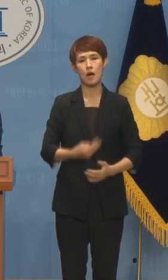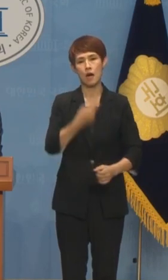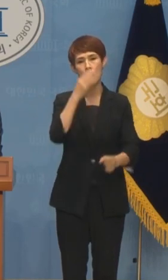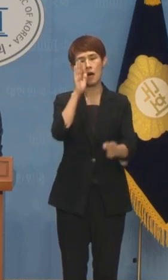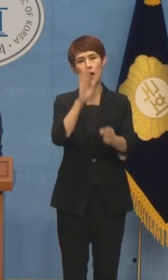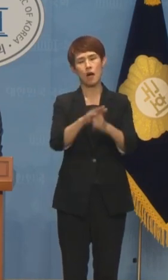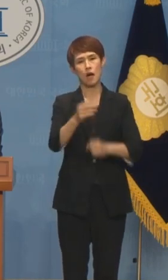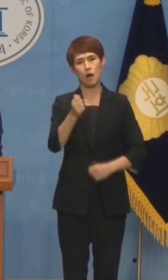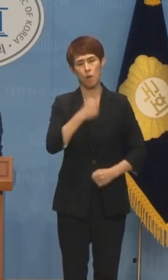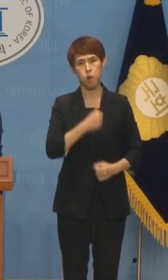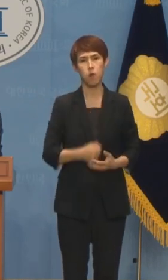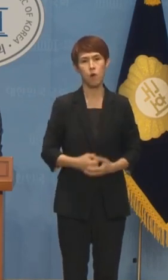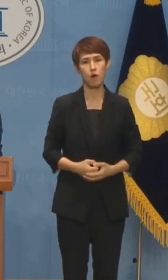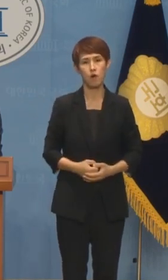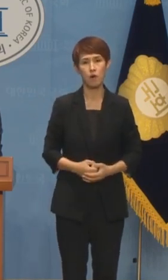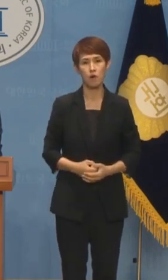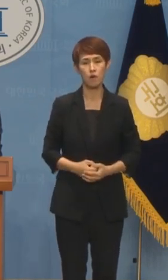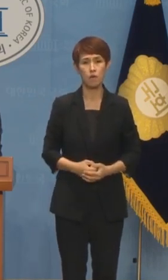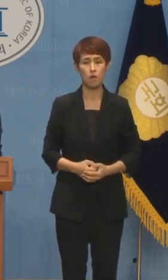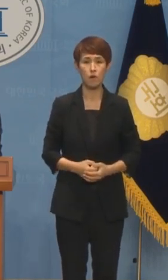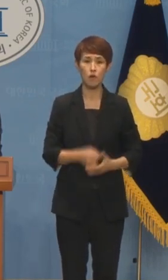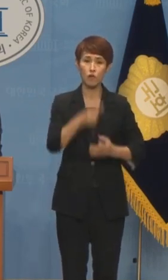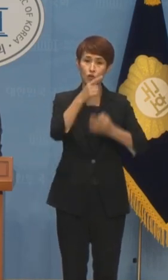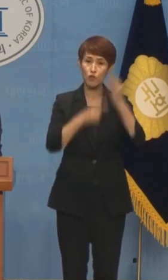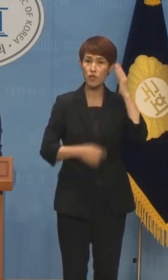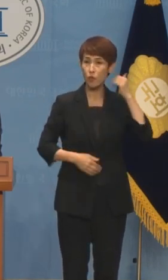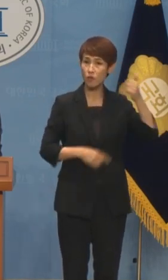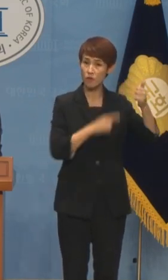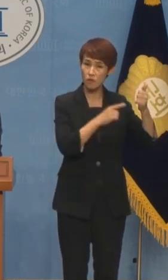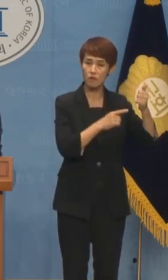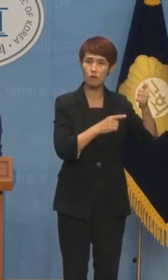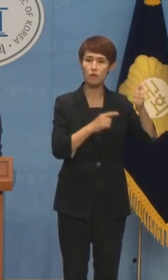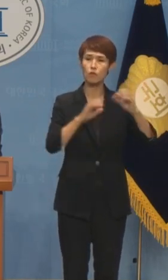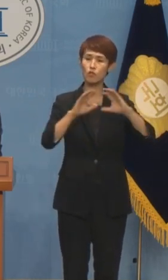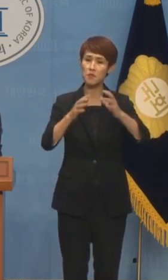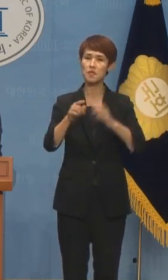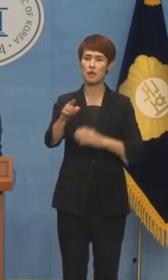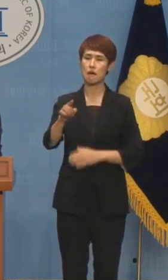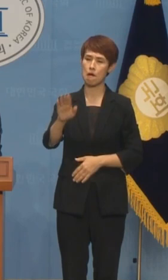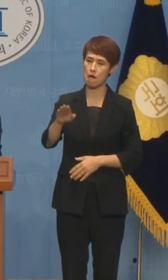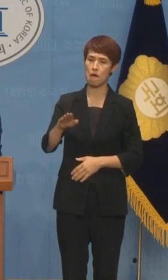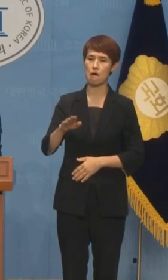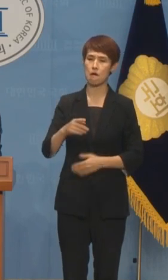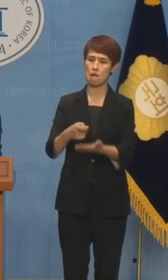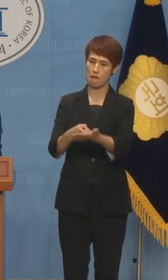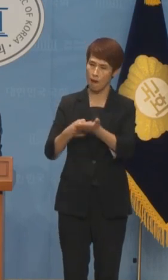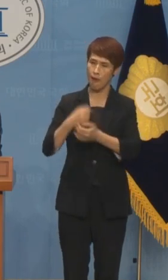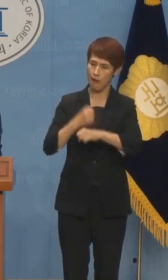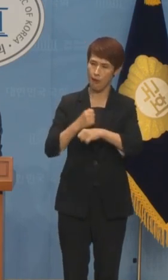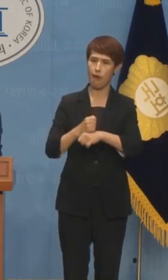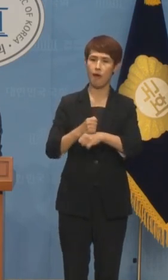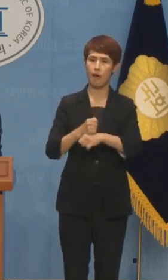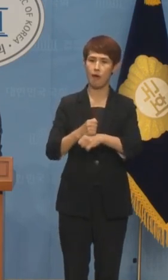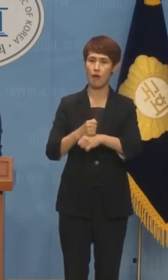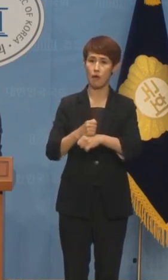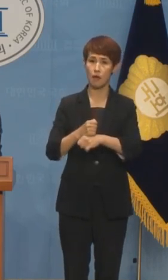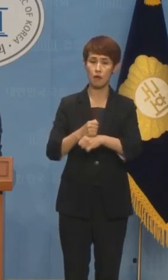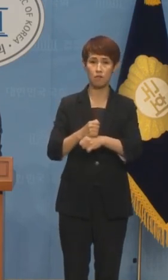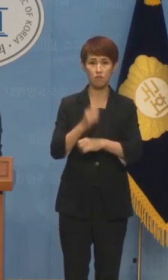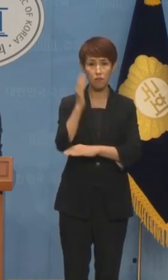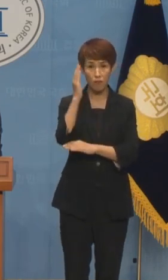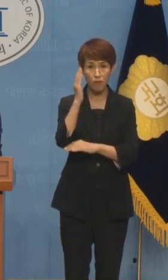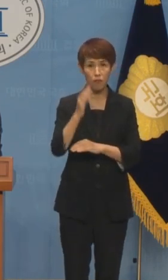어처구니가 없습니다. 윤석열 대통령은 국민께 허리띠를 졸라매라며 긴축을